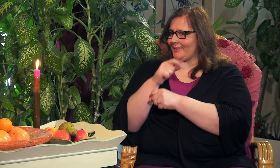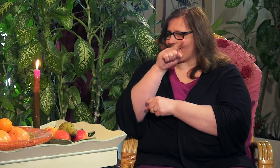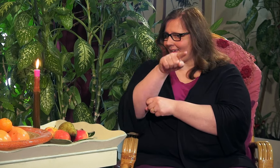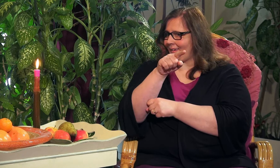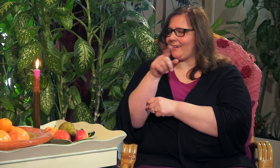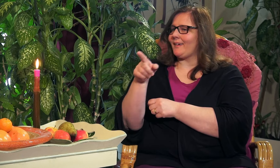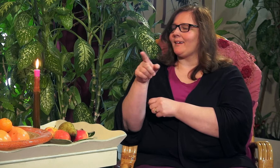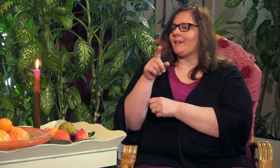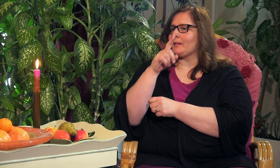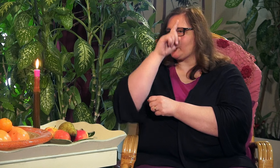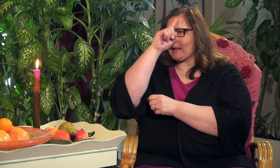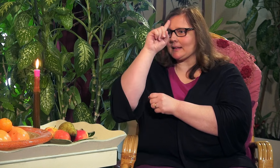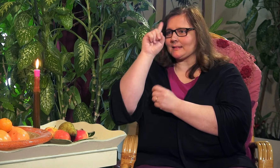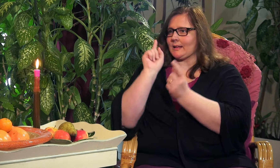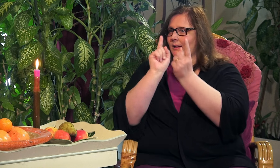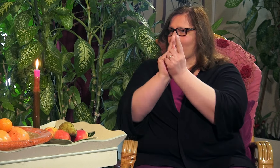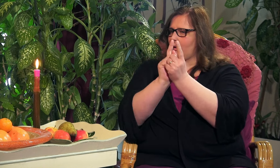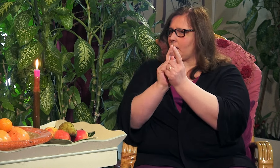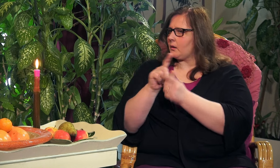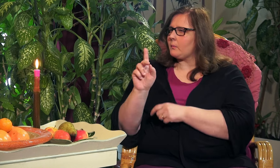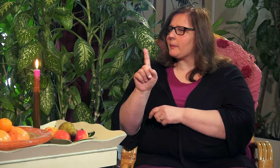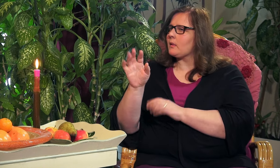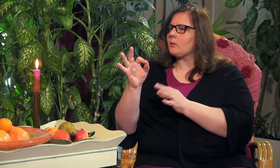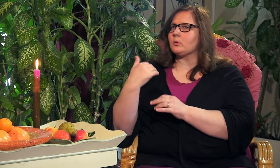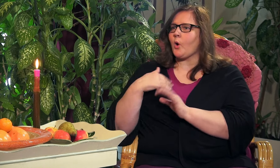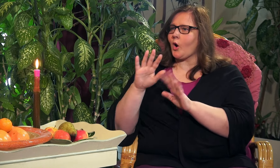Olet esimerkiksi Englannissa tavannut prinsessa Dianan